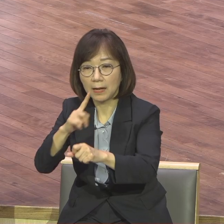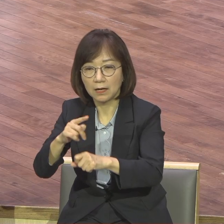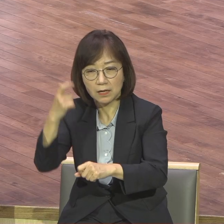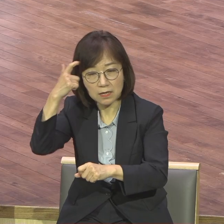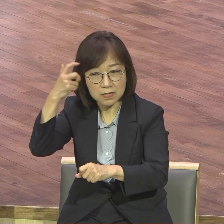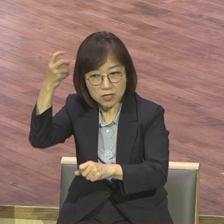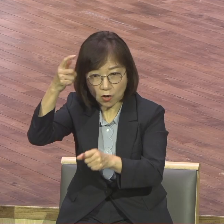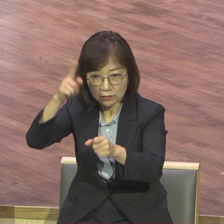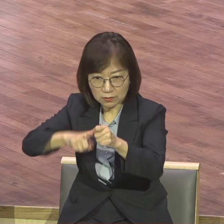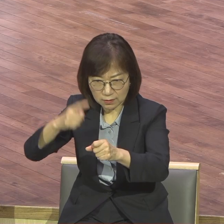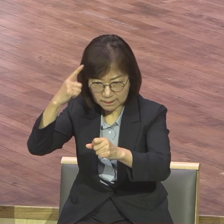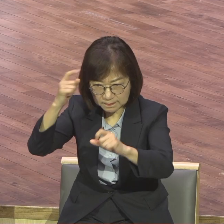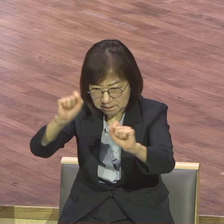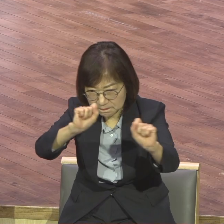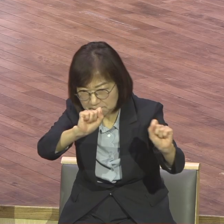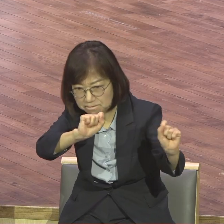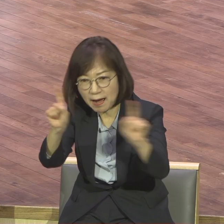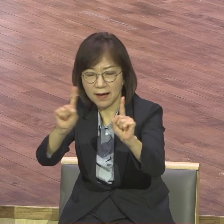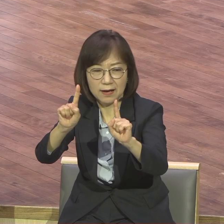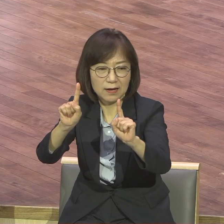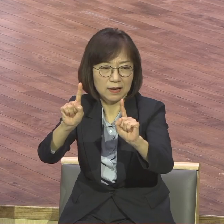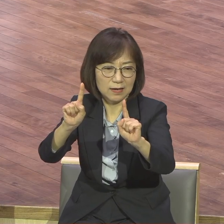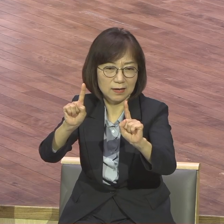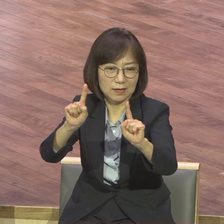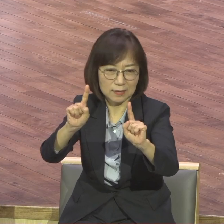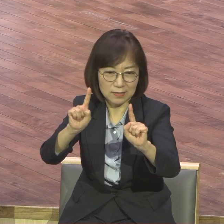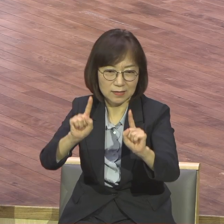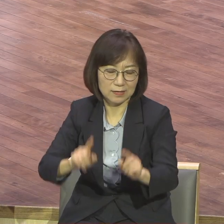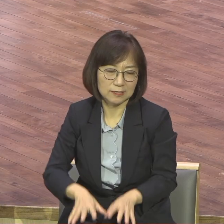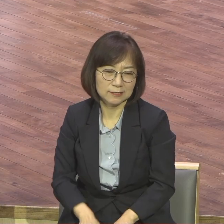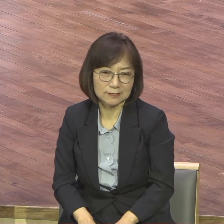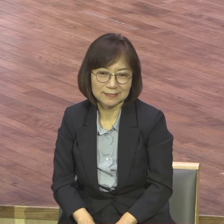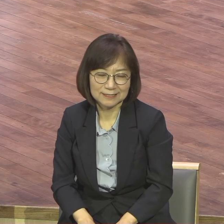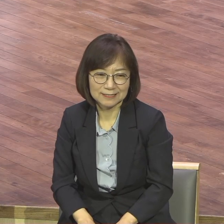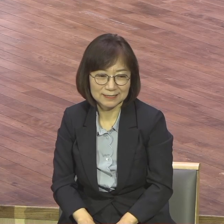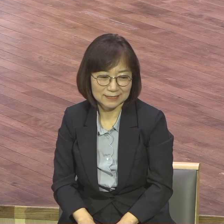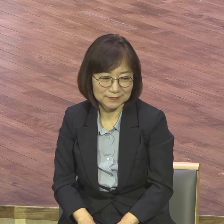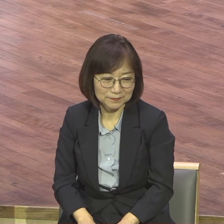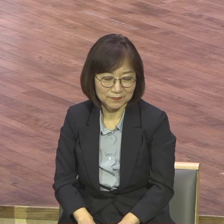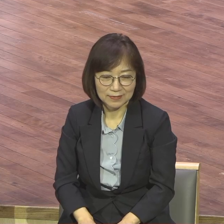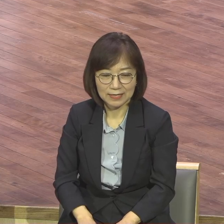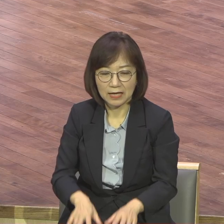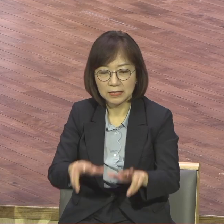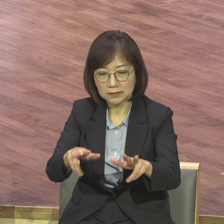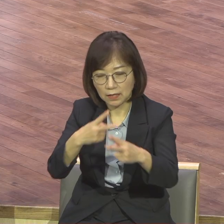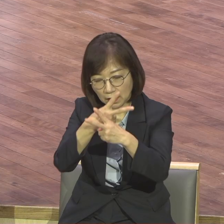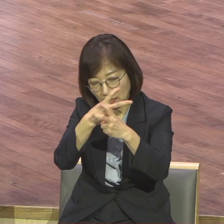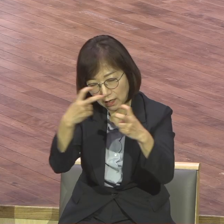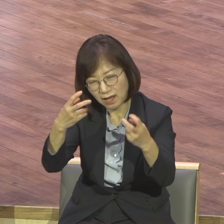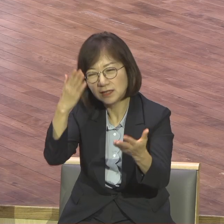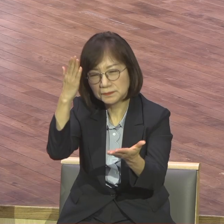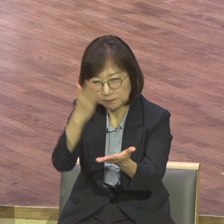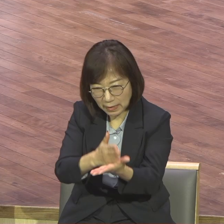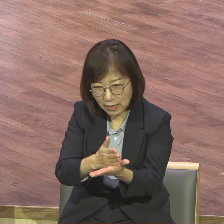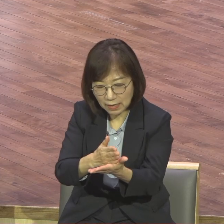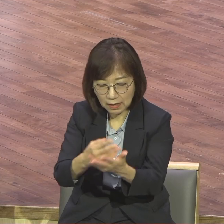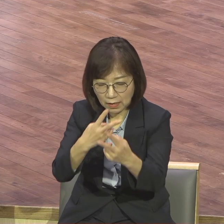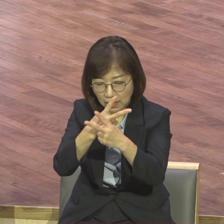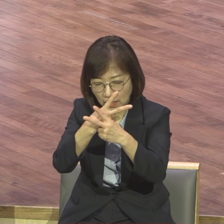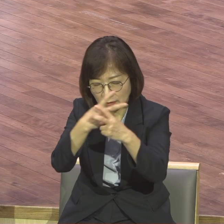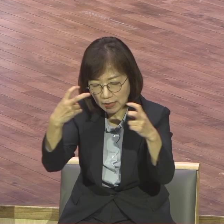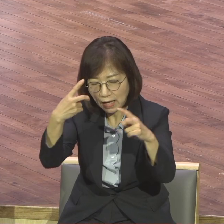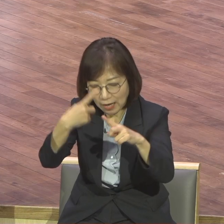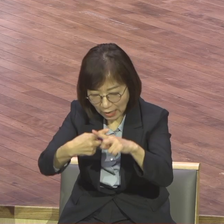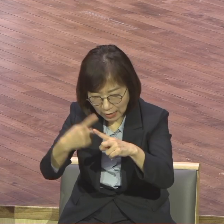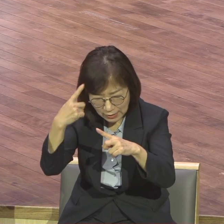있어라. 깨어 있어. 이거 강조했지. 지금 뭐 어떤 시대냐? 자다가 깰 때다. 이 말씀은요 우리에게 크게